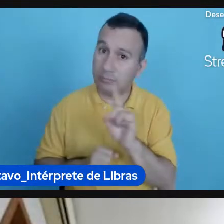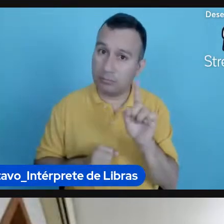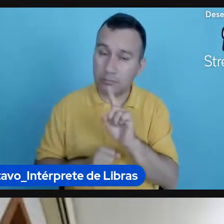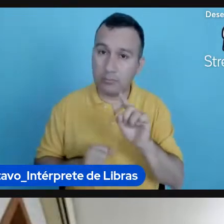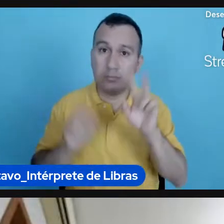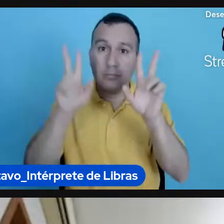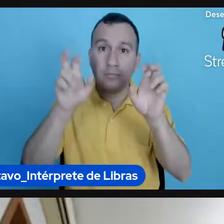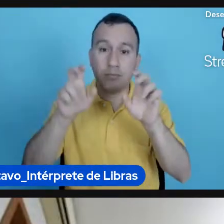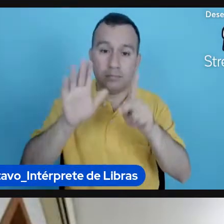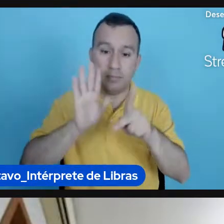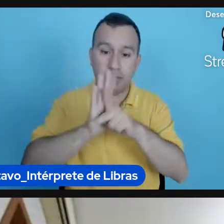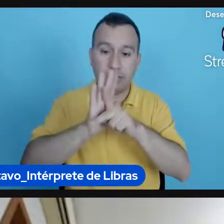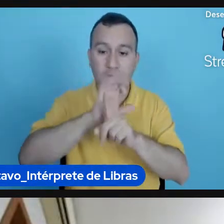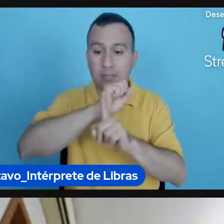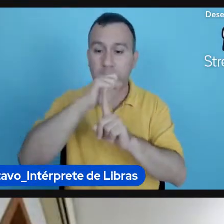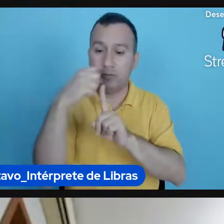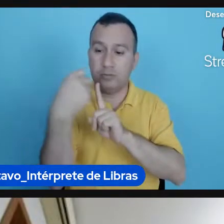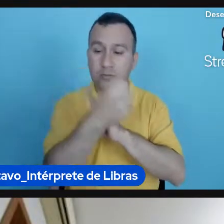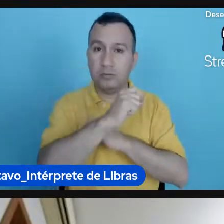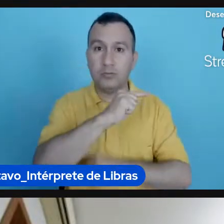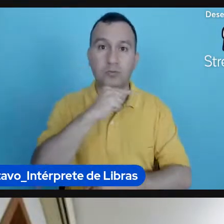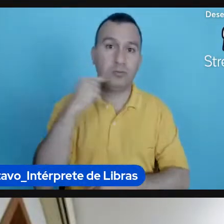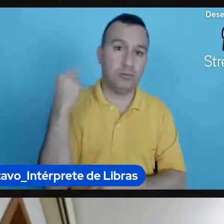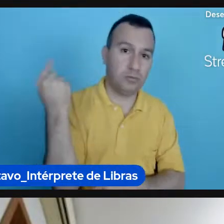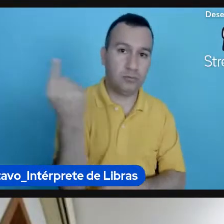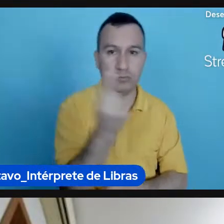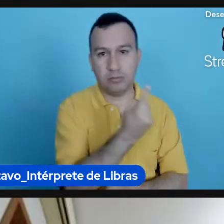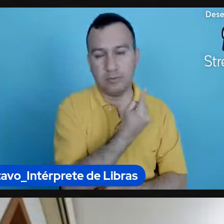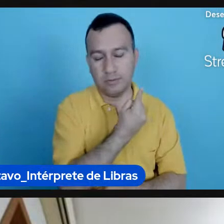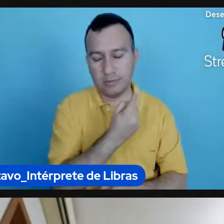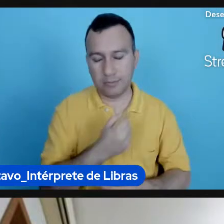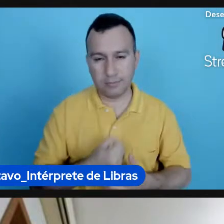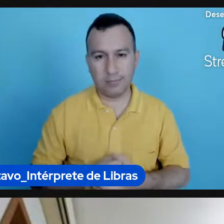da sociedade, da nossa sociedade. Então,